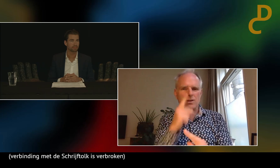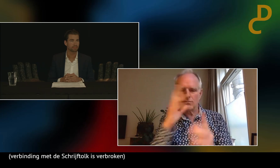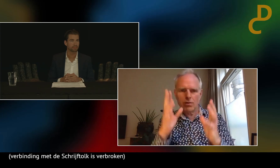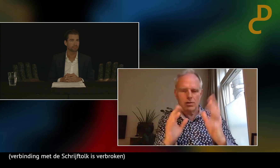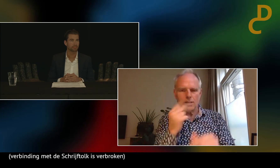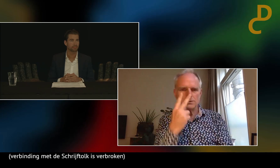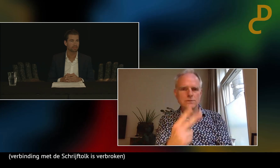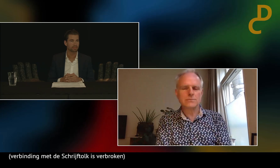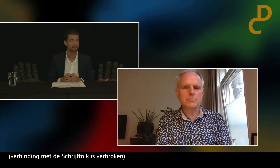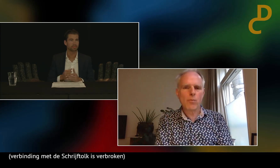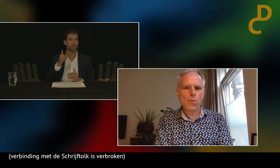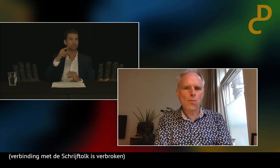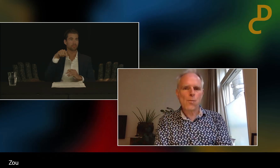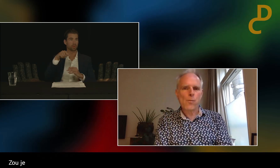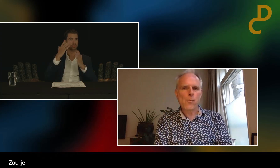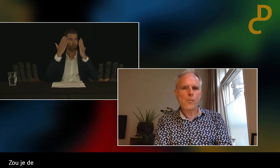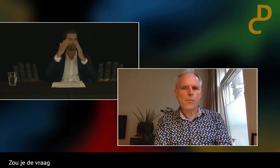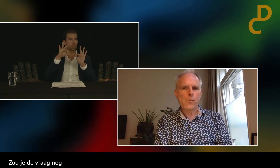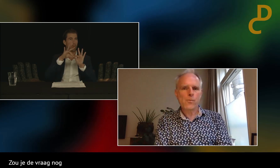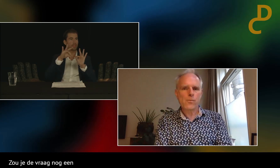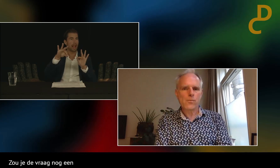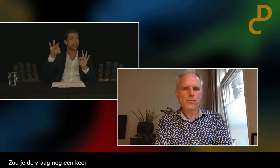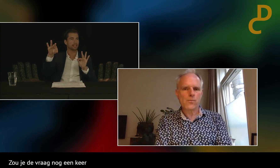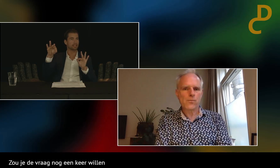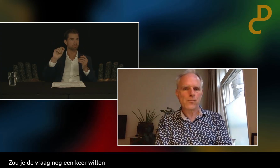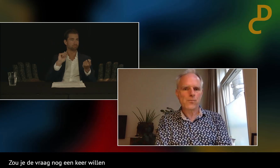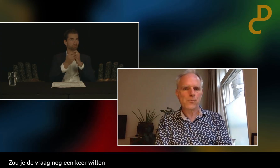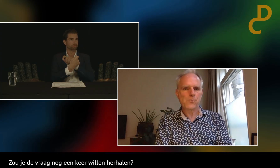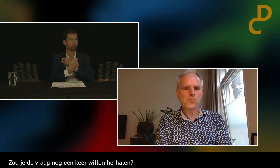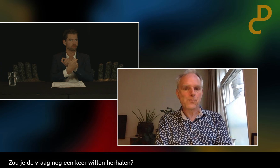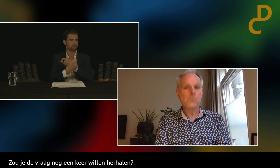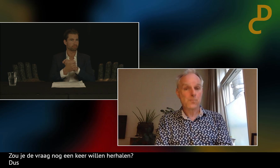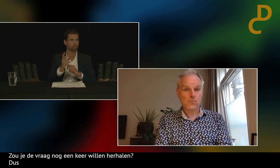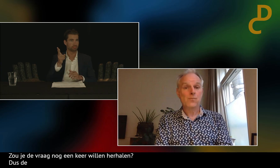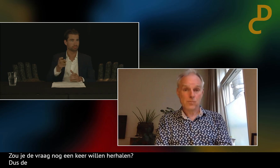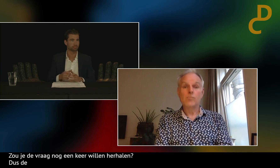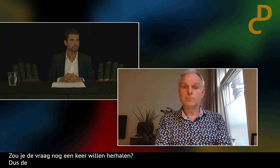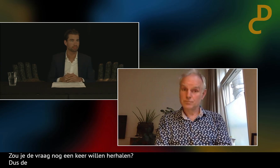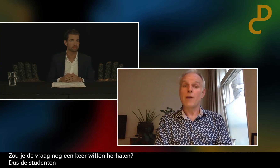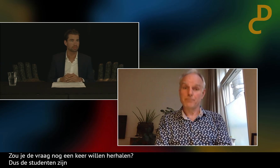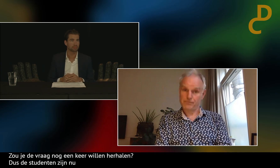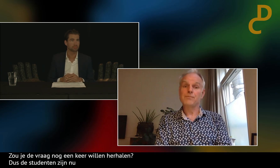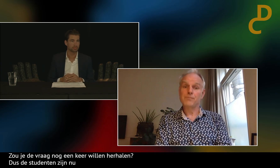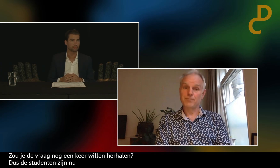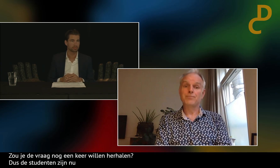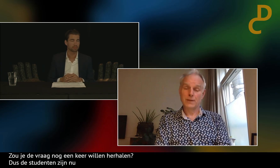Zou je de vraag nog een keer willen herhalen? Dus de studenten zijn nu eigenlijk voornamelijk online, klopt dat?